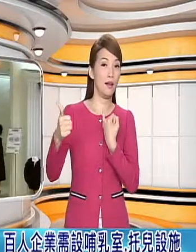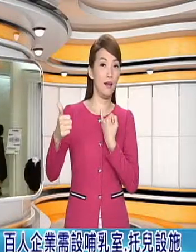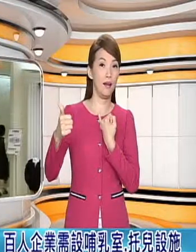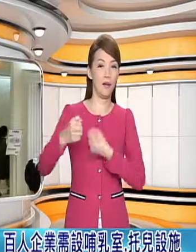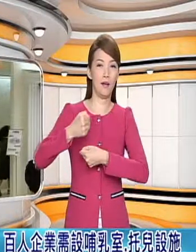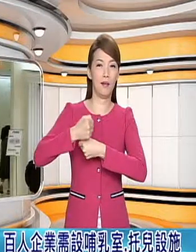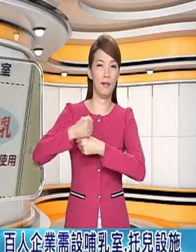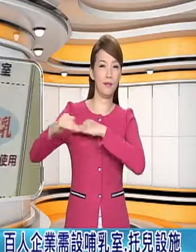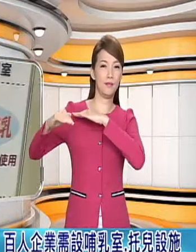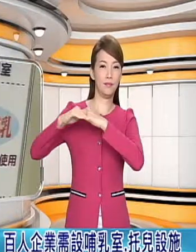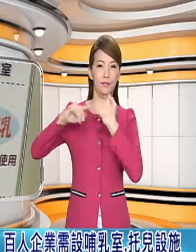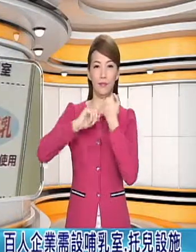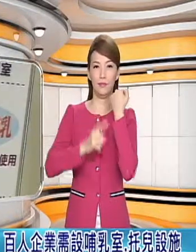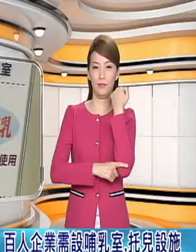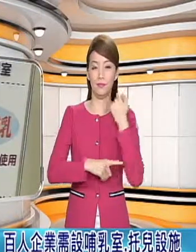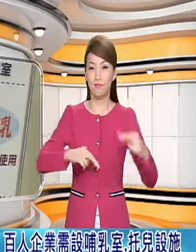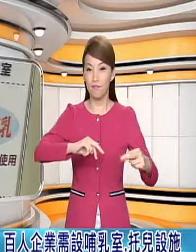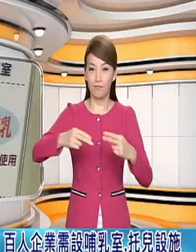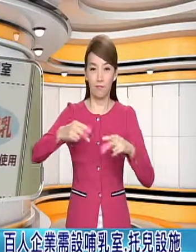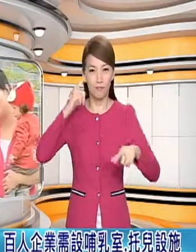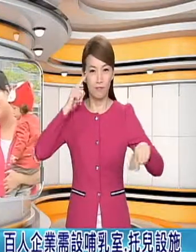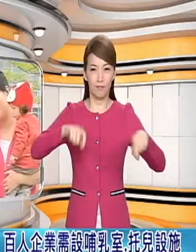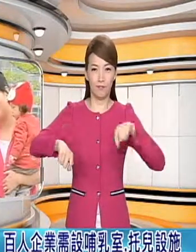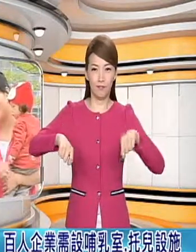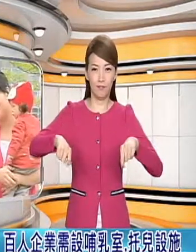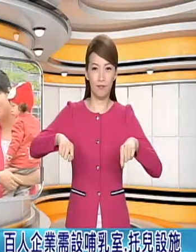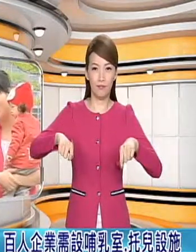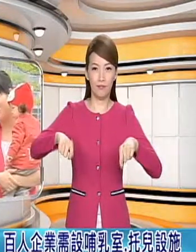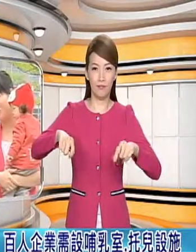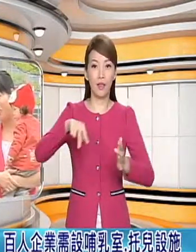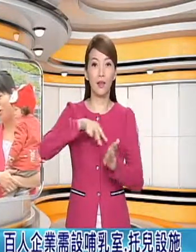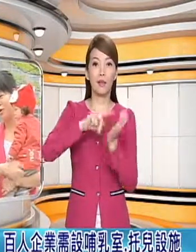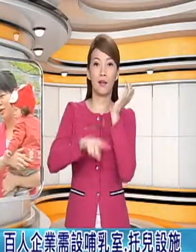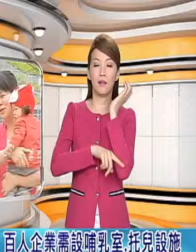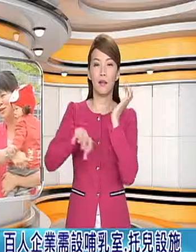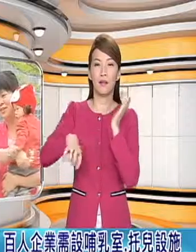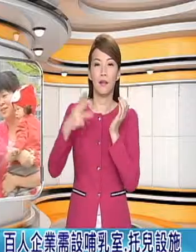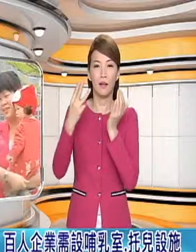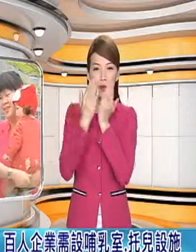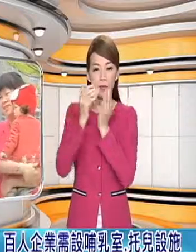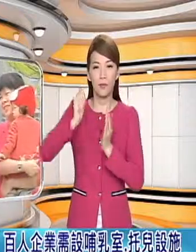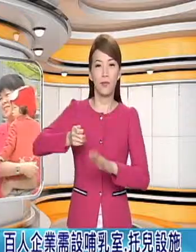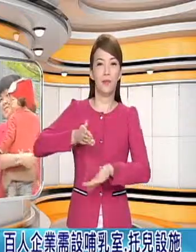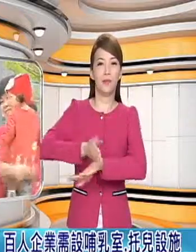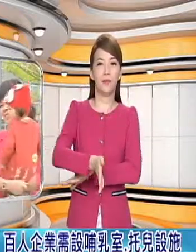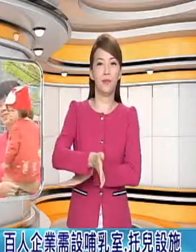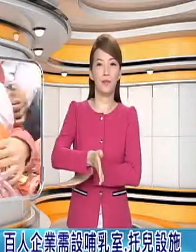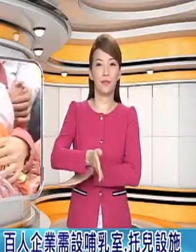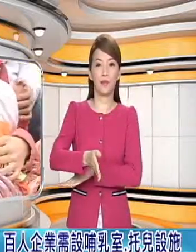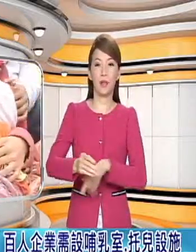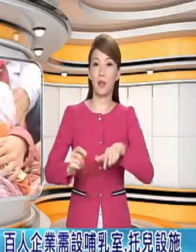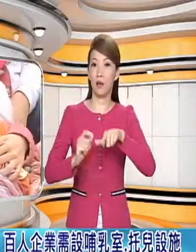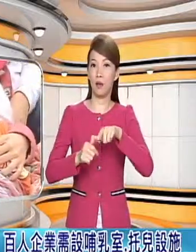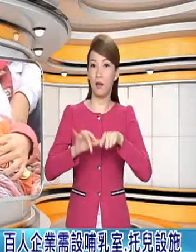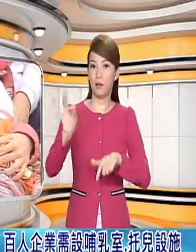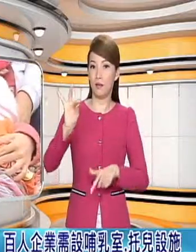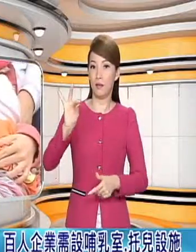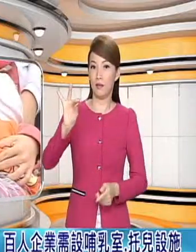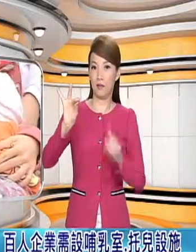立法院三读通过了性别工作平等法修正案，100人以上的企业应该